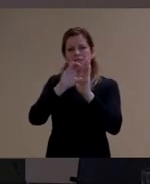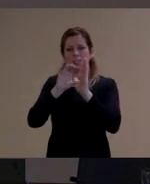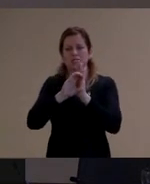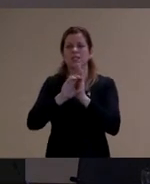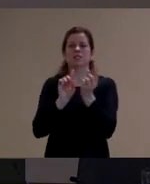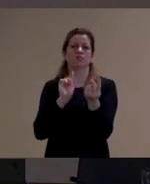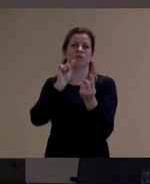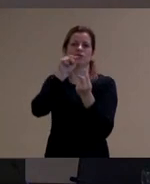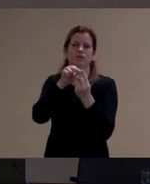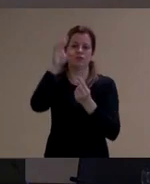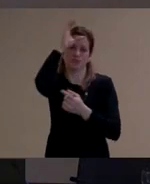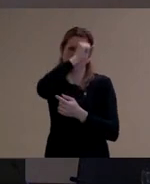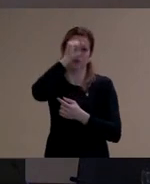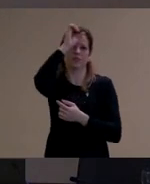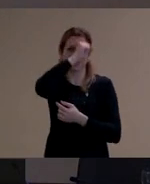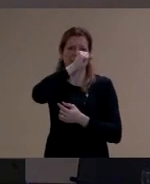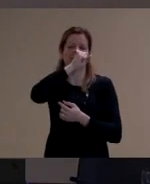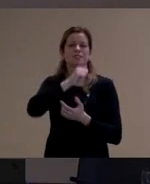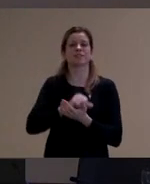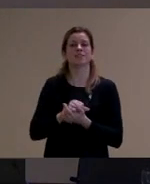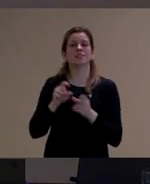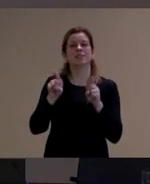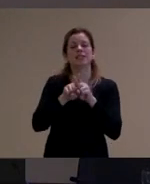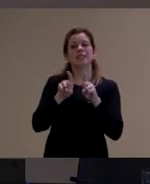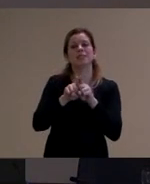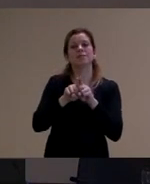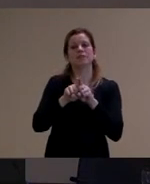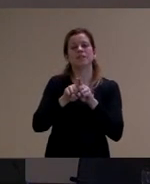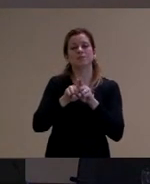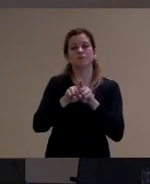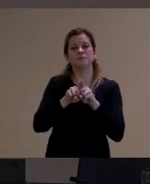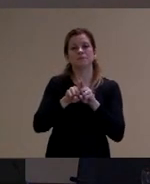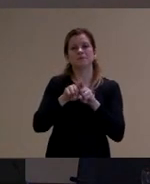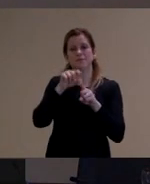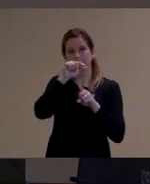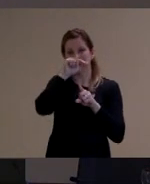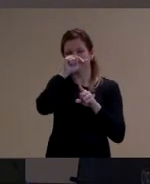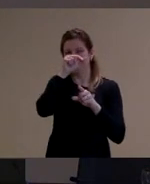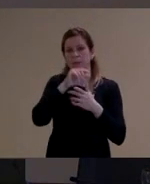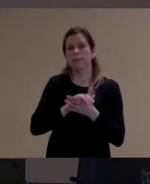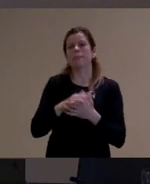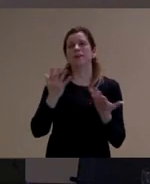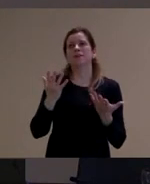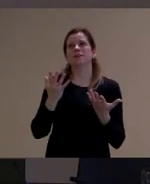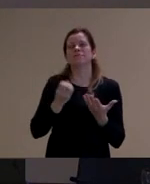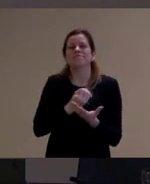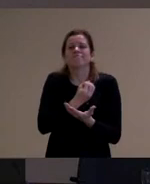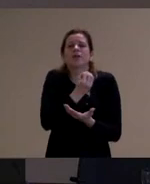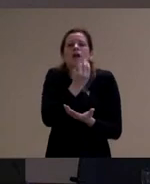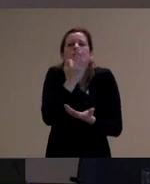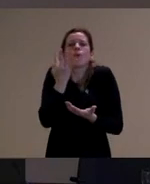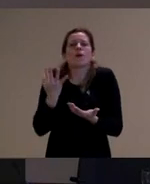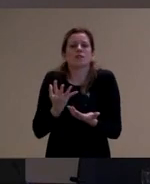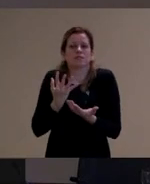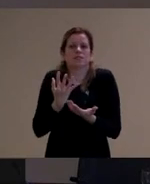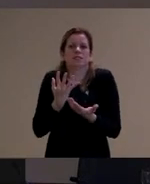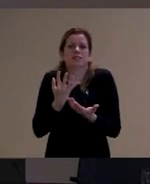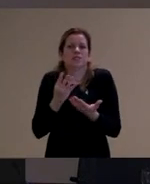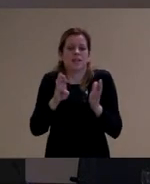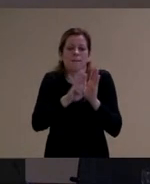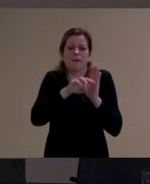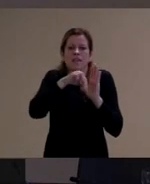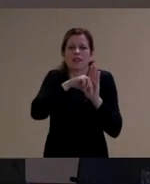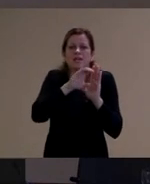de aprendizagem para além do número da quantidade muito inferior na bncc